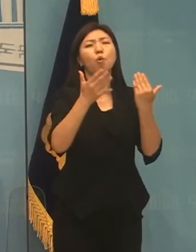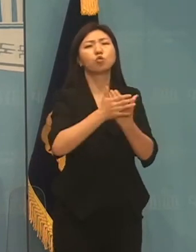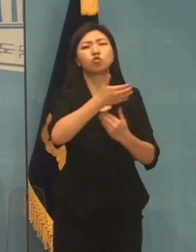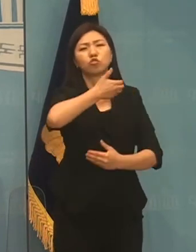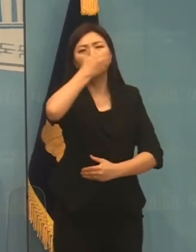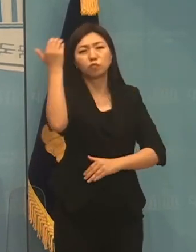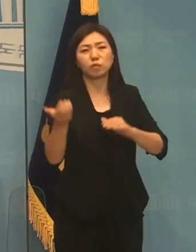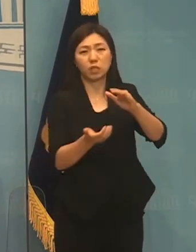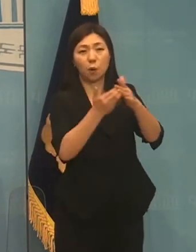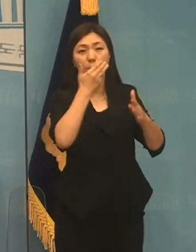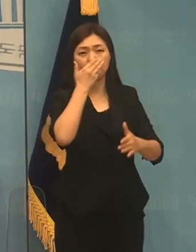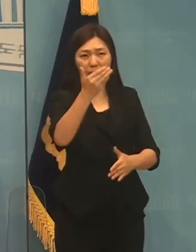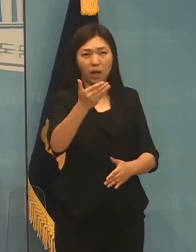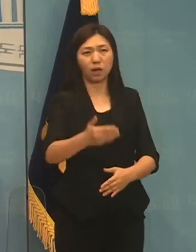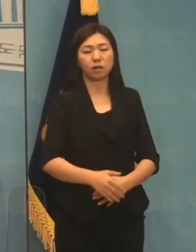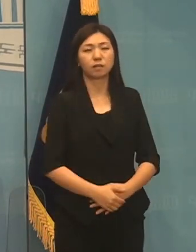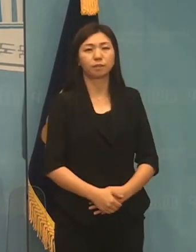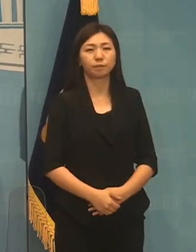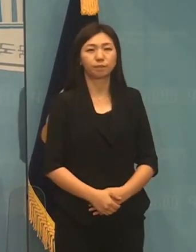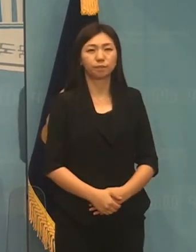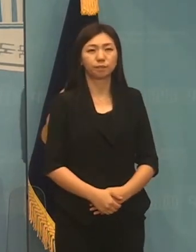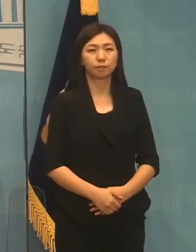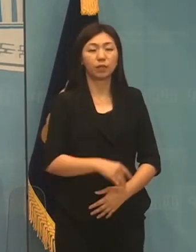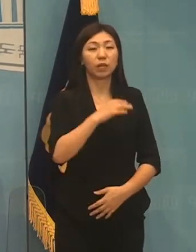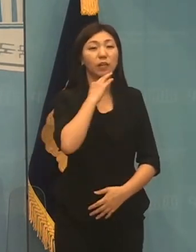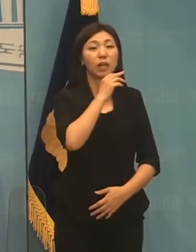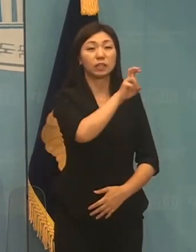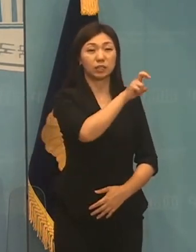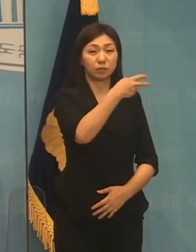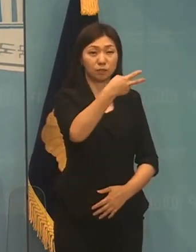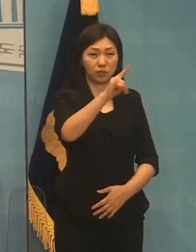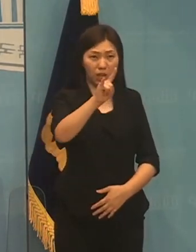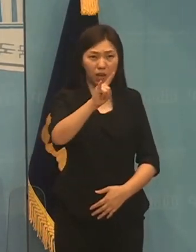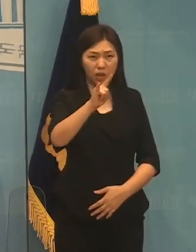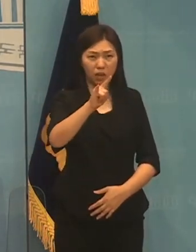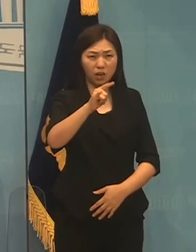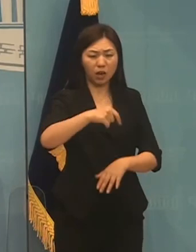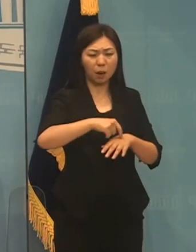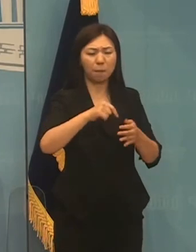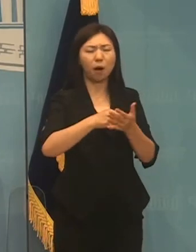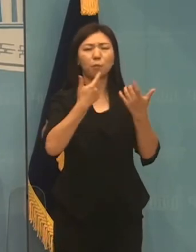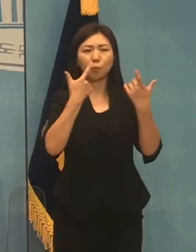이룰 수 있습니다. 20대 시절과 다름없는 몸과 마음으로